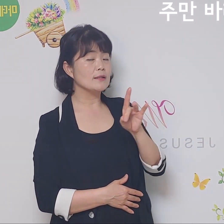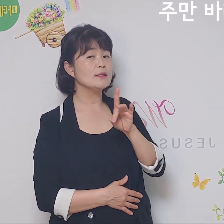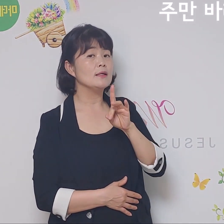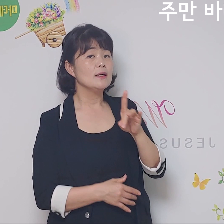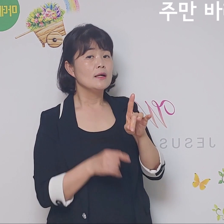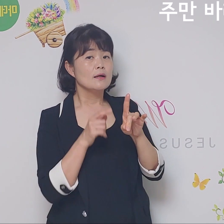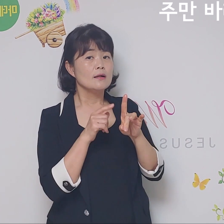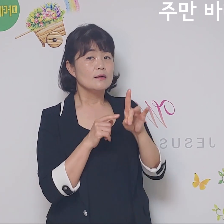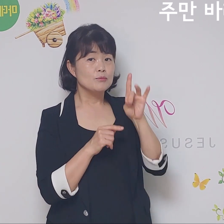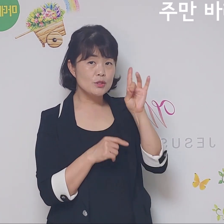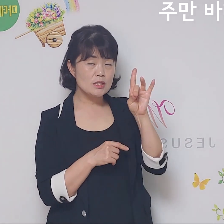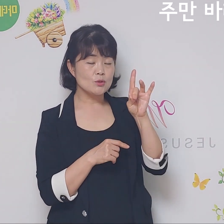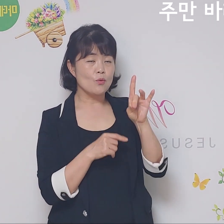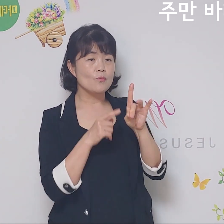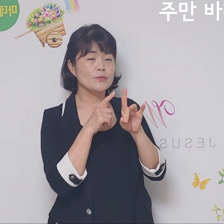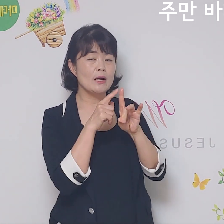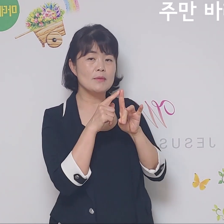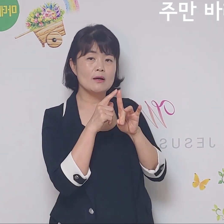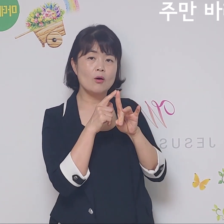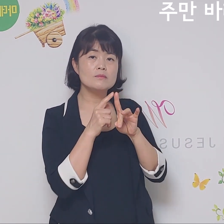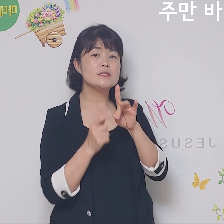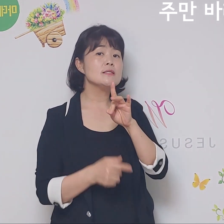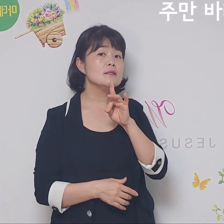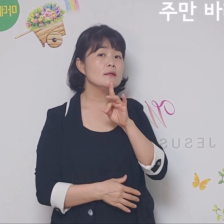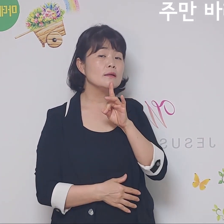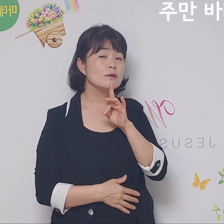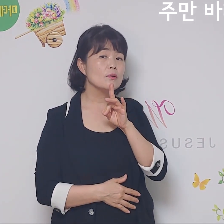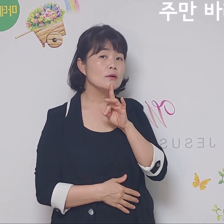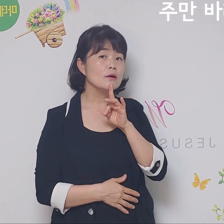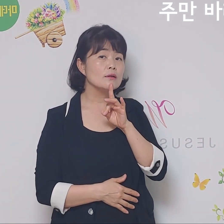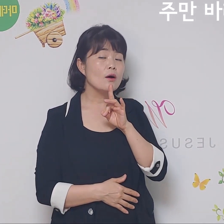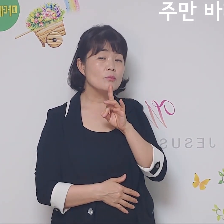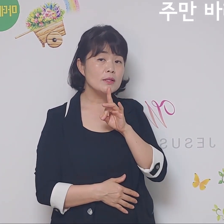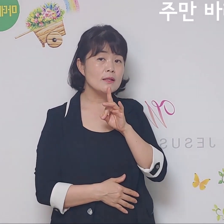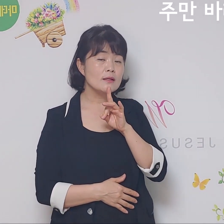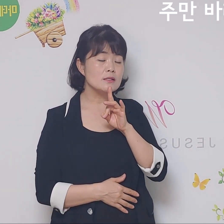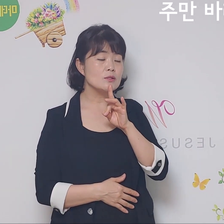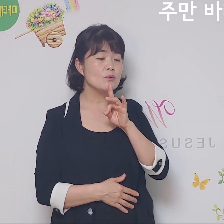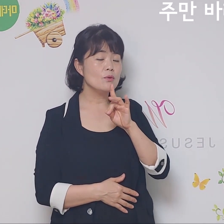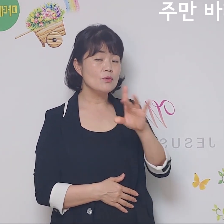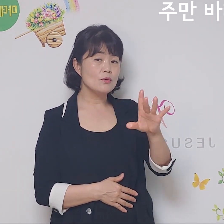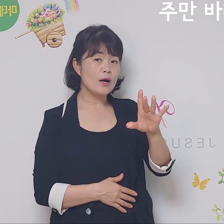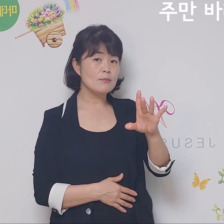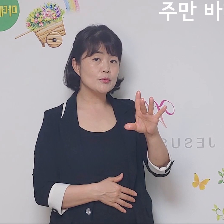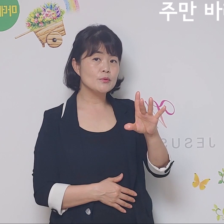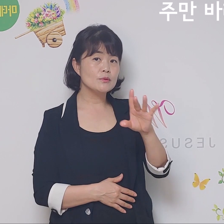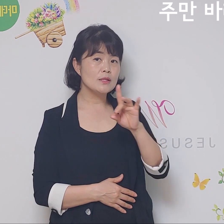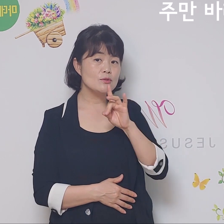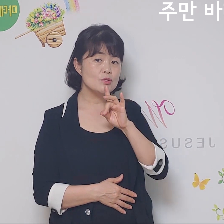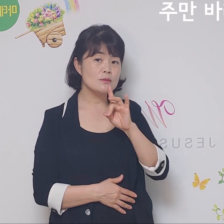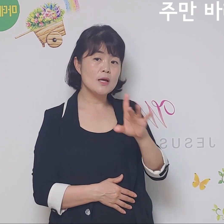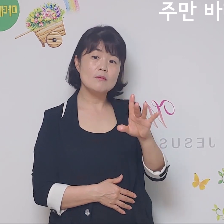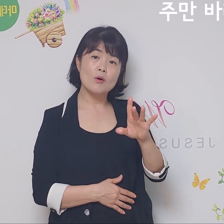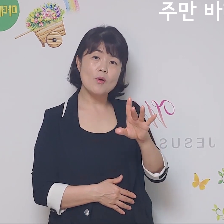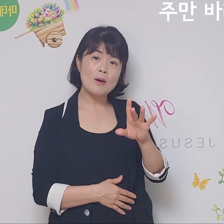손가락을 붙이시고 그다음에 검지를 턱 밑에 대시고 앞으로 떼주시면